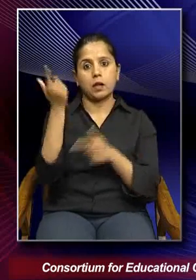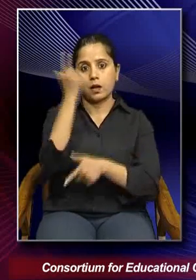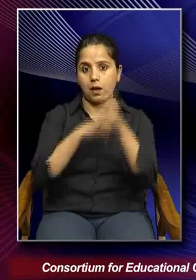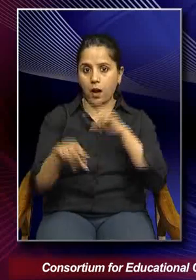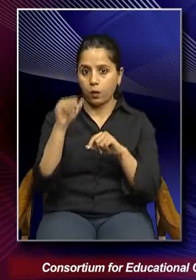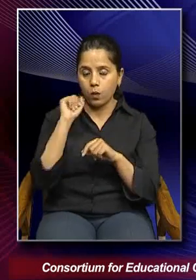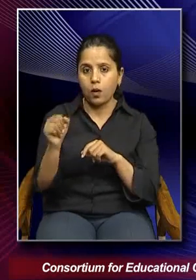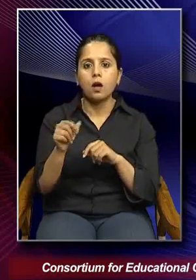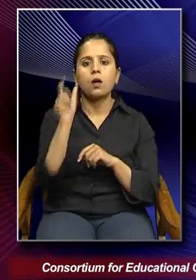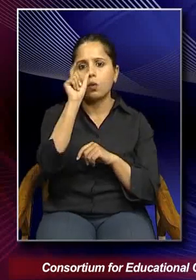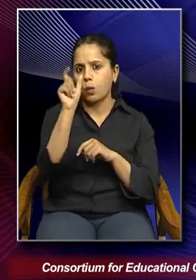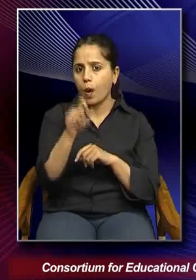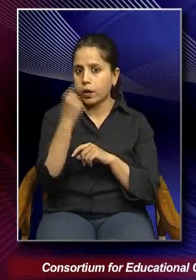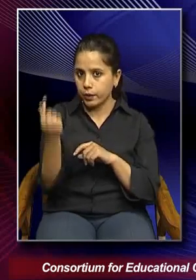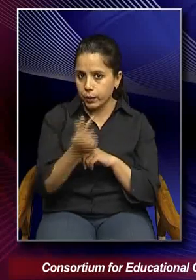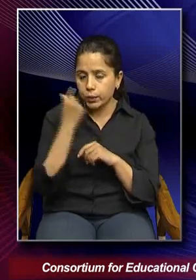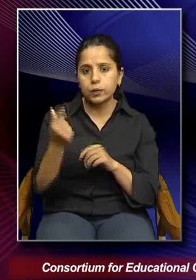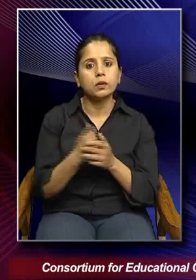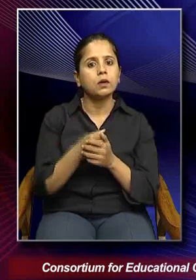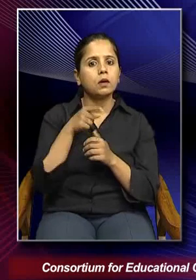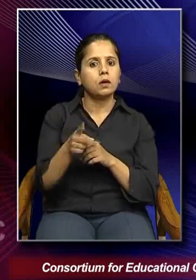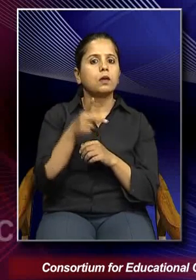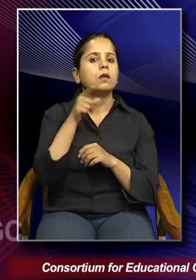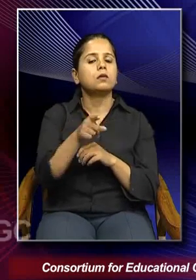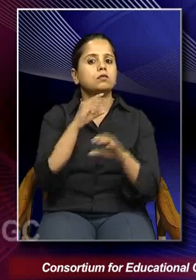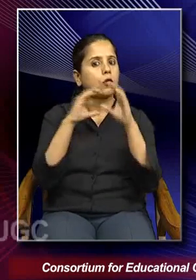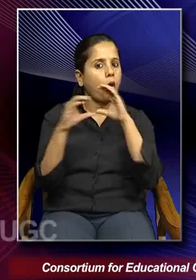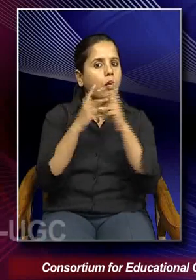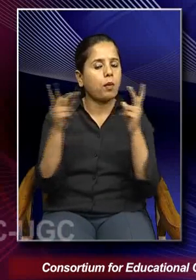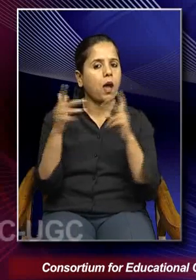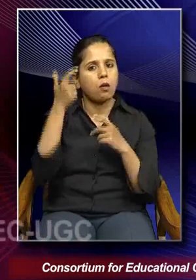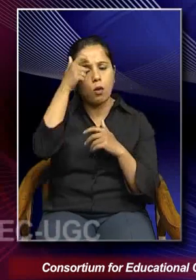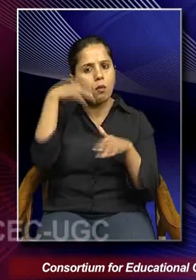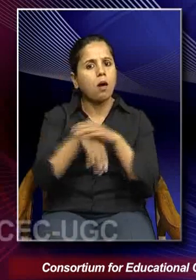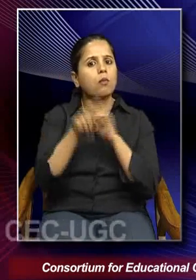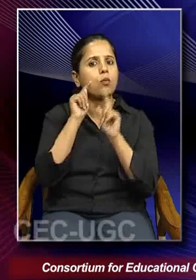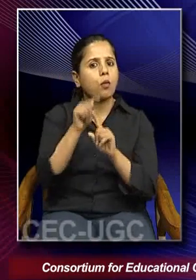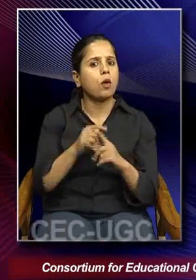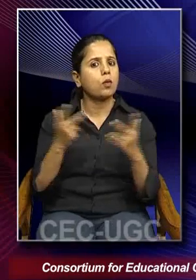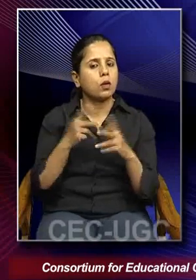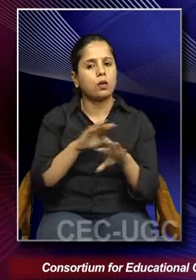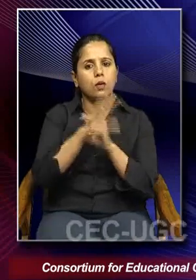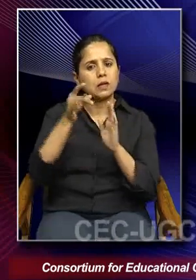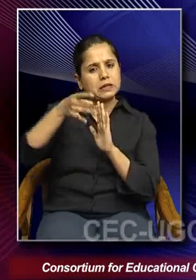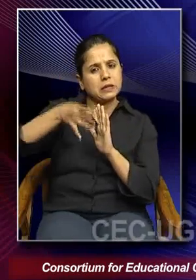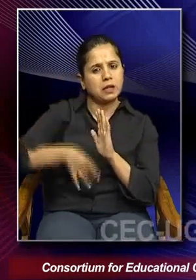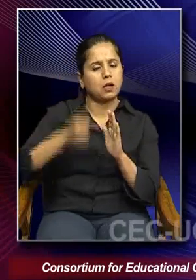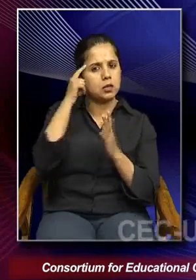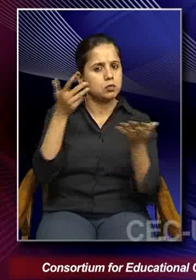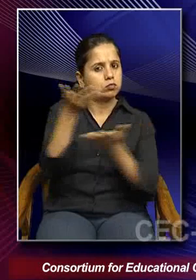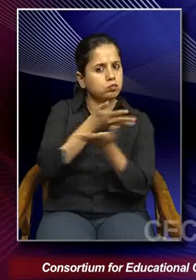शब्द प्रयोग संप्रेषणीयता की समस्या इन सब पर विस्तार से विचार